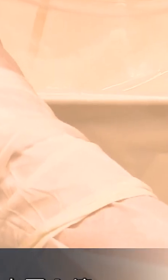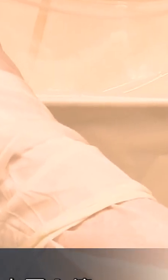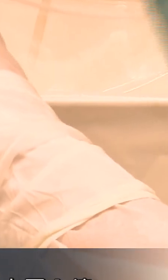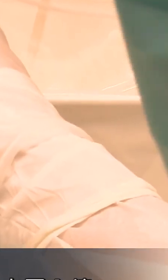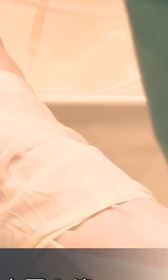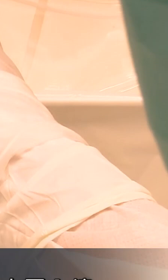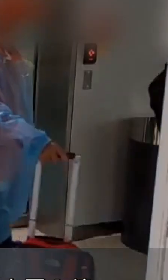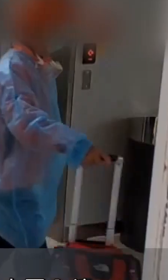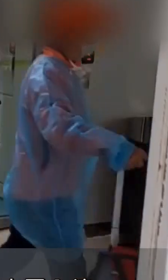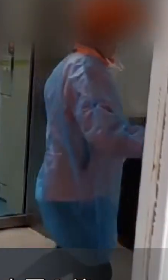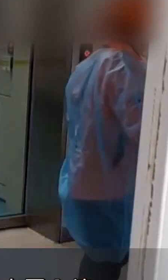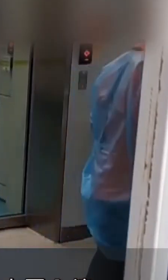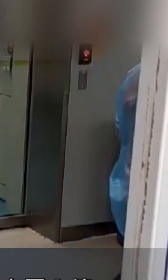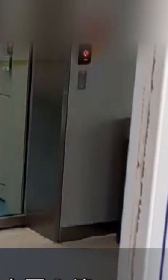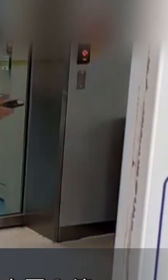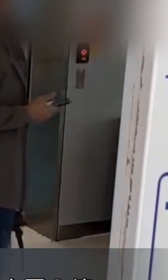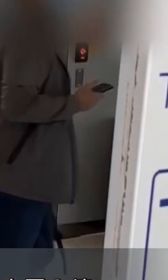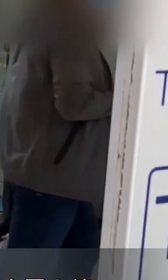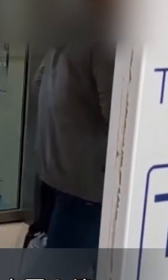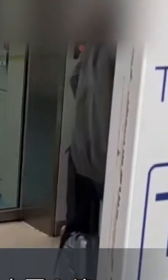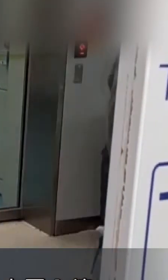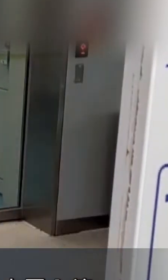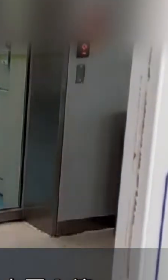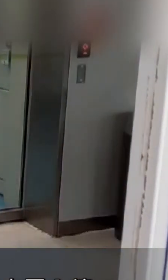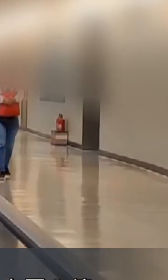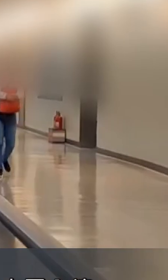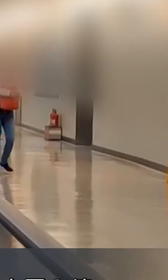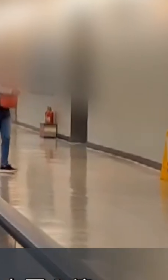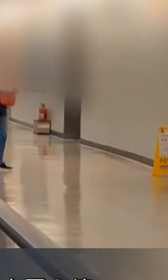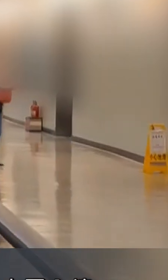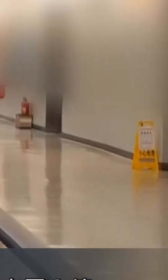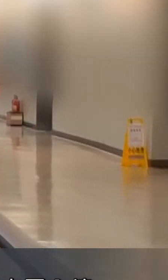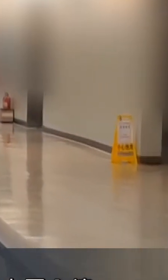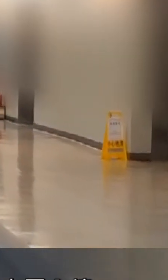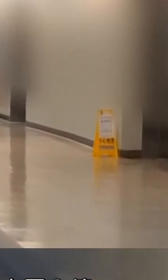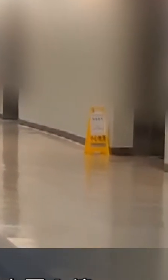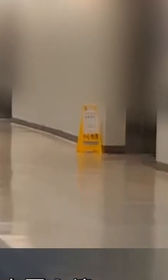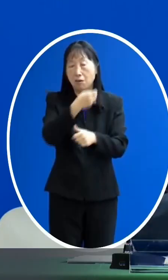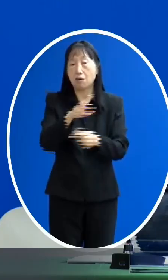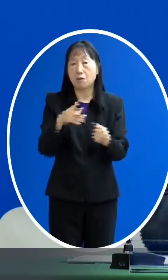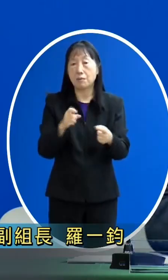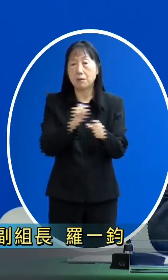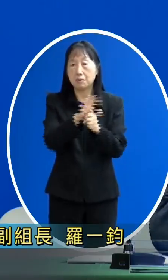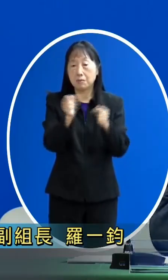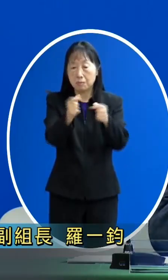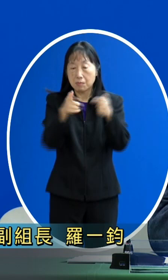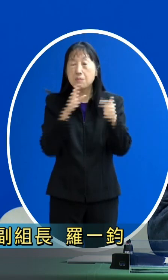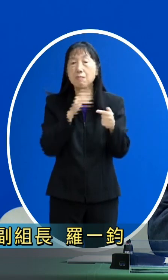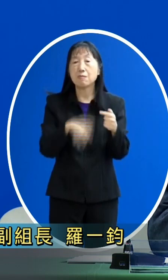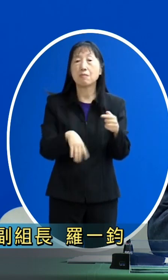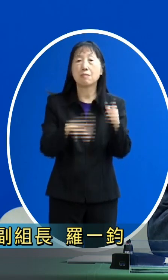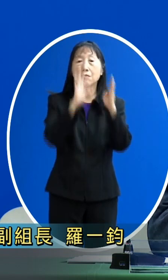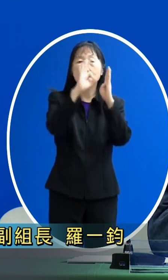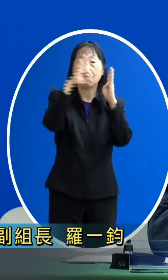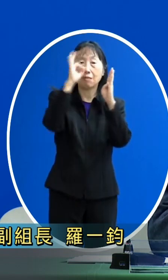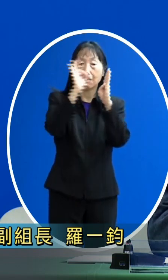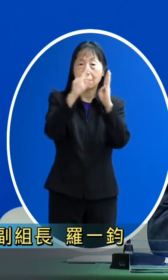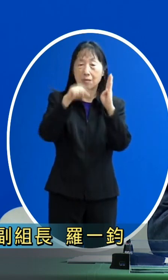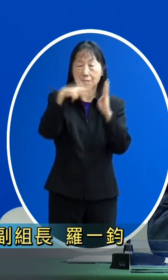部分各检出一例 BA.5 及 BF.7，都是从中国入境。 BF.7 哈，特别在北京周围哈。另外就